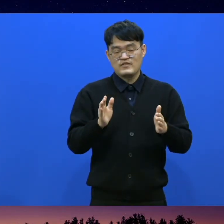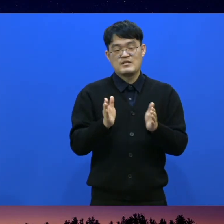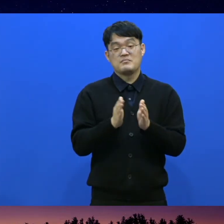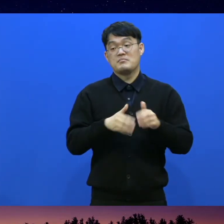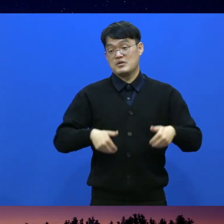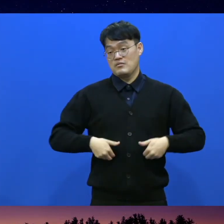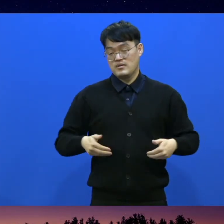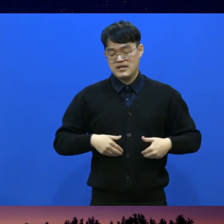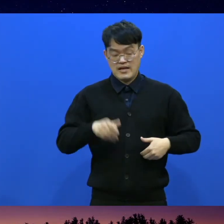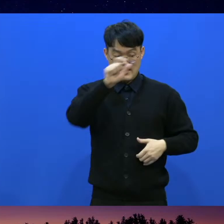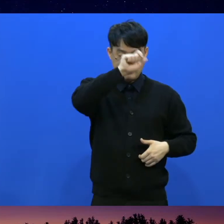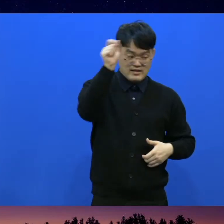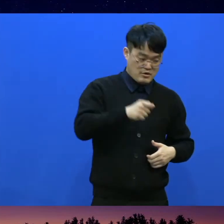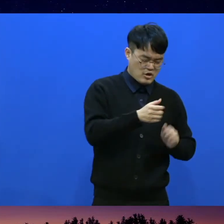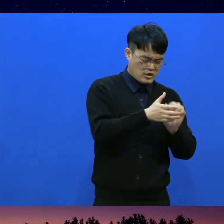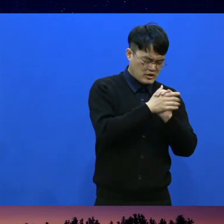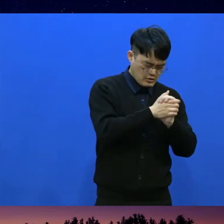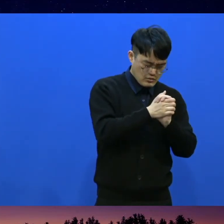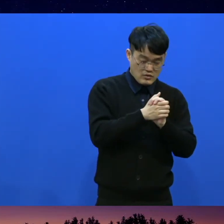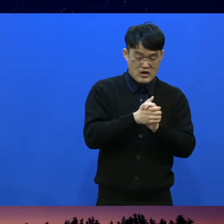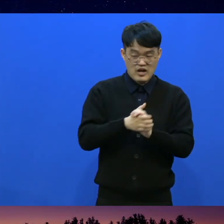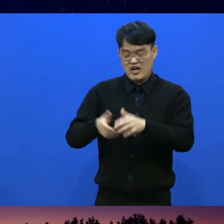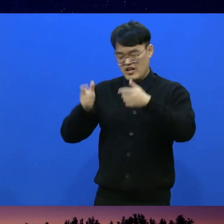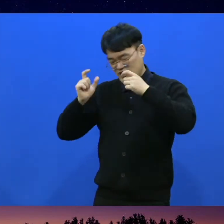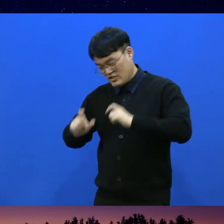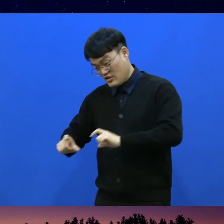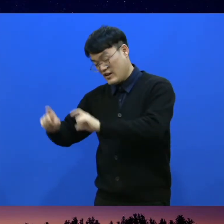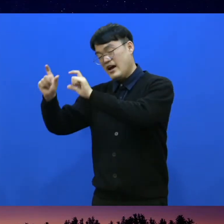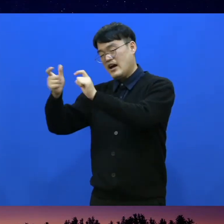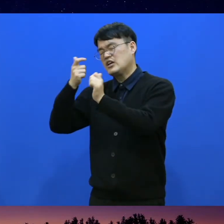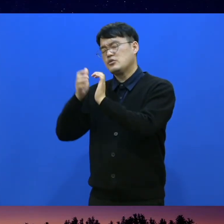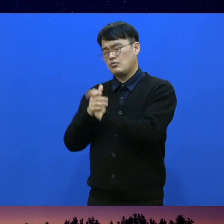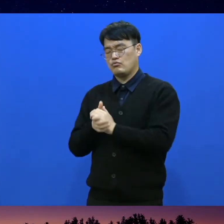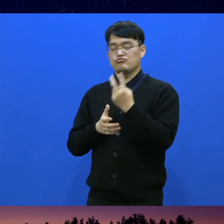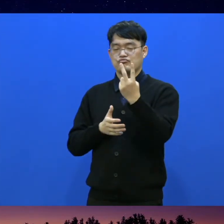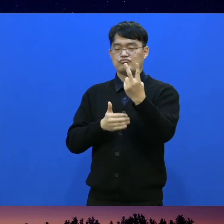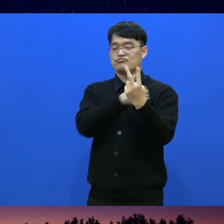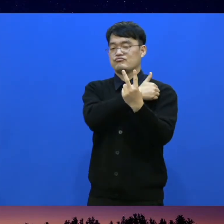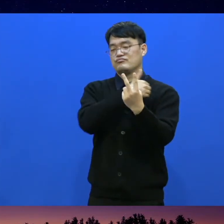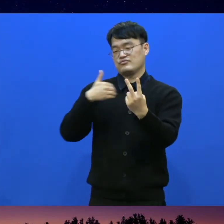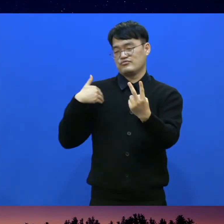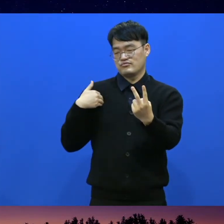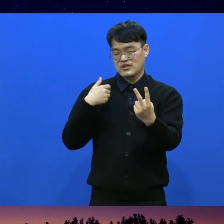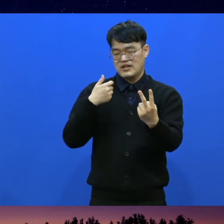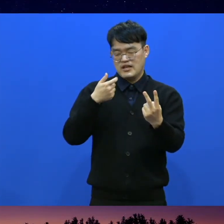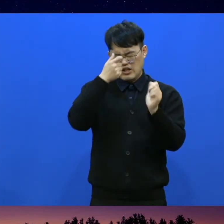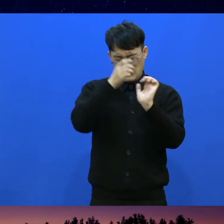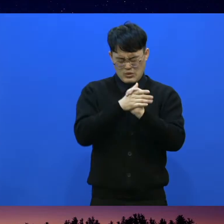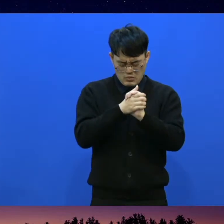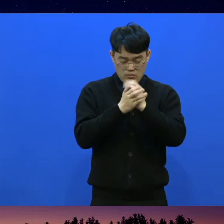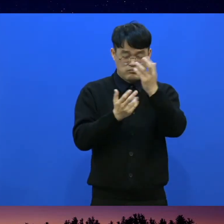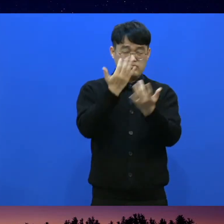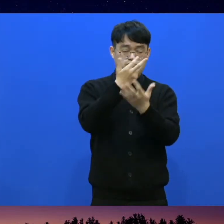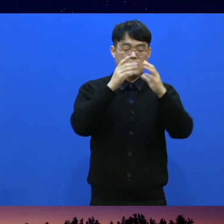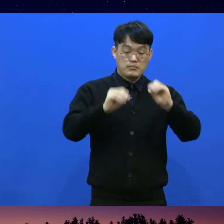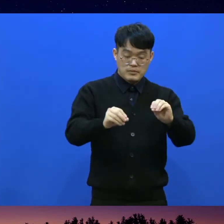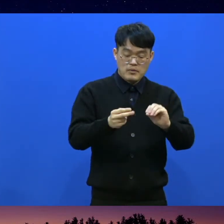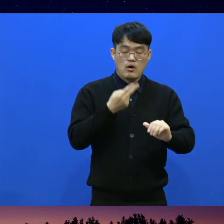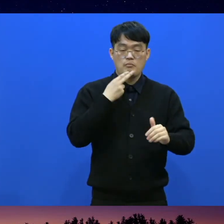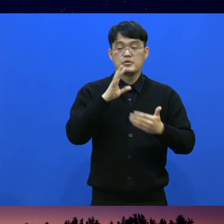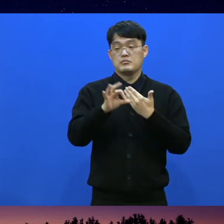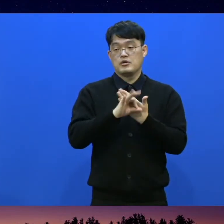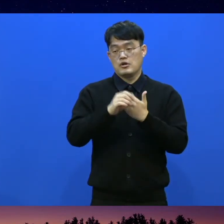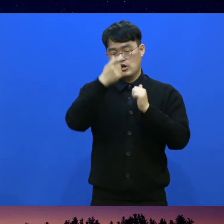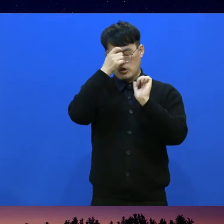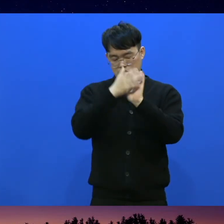살아야 되고 철야도 살고 새벽기도 철야만 살면 됩니다. 그 교회 기도 불이 안 꺼지면 그 교회는 흔들 자가